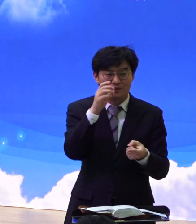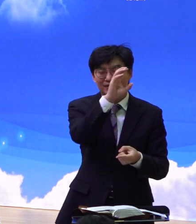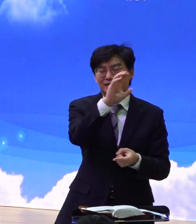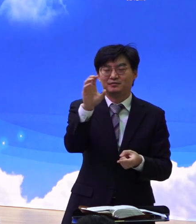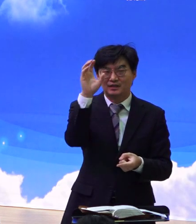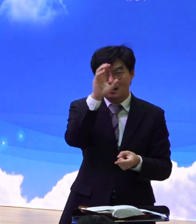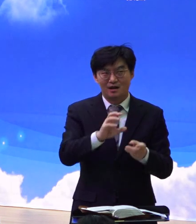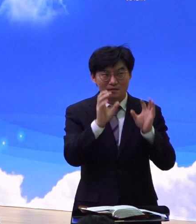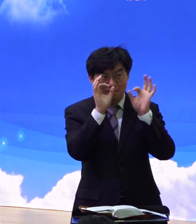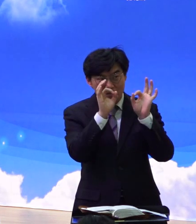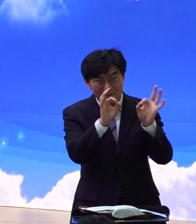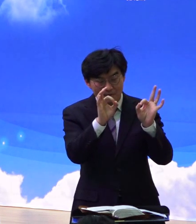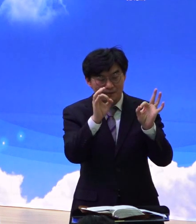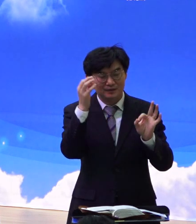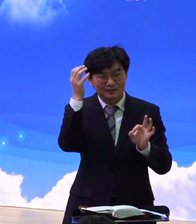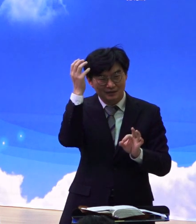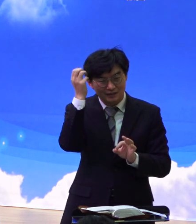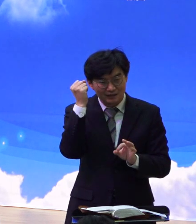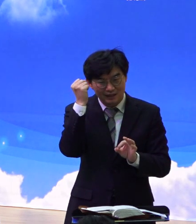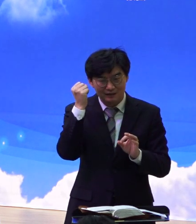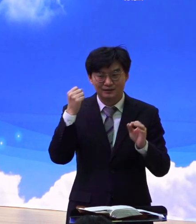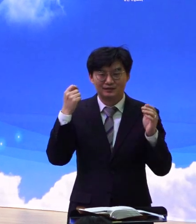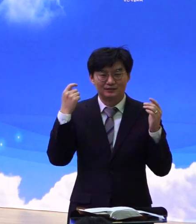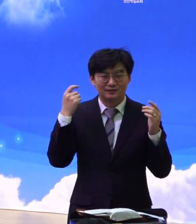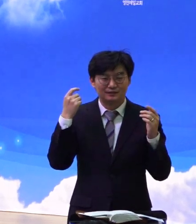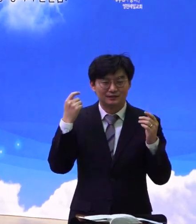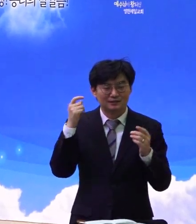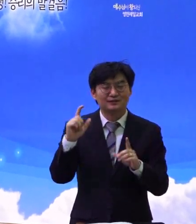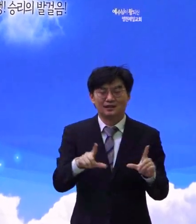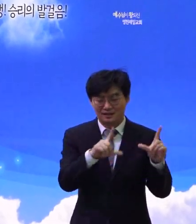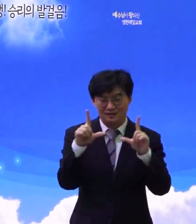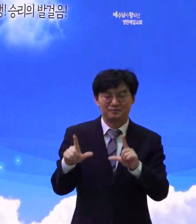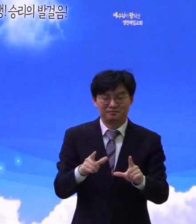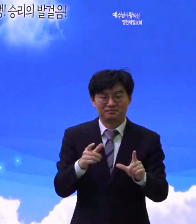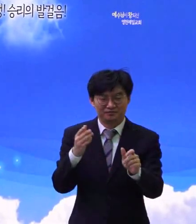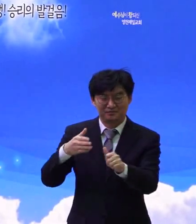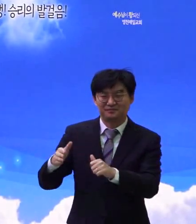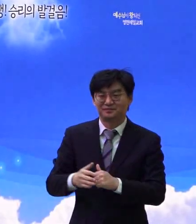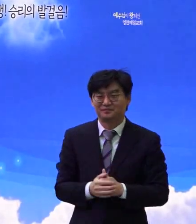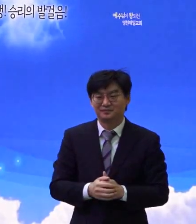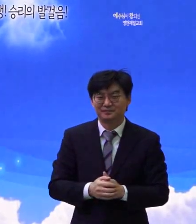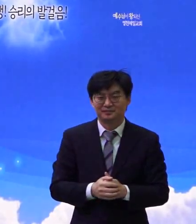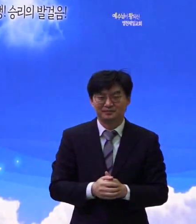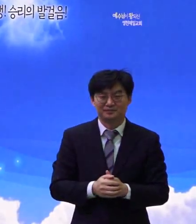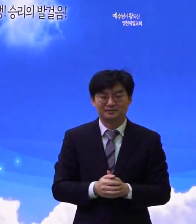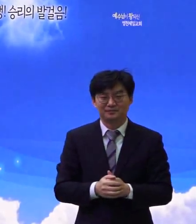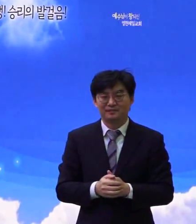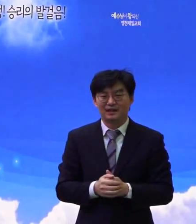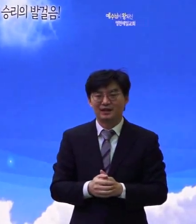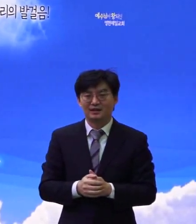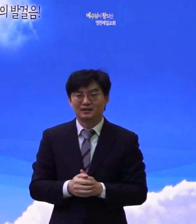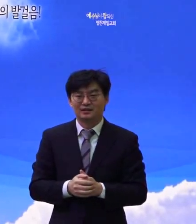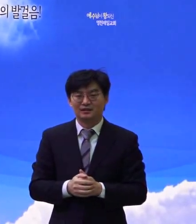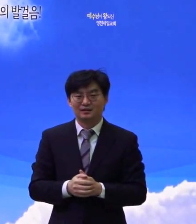있도록 여러분 말씀을 많이 읽고 또 기도하는 시간들이 되었으면 좋겠습니다. 어제